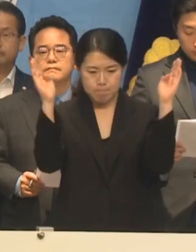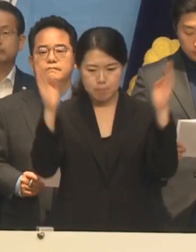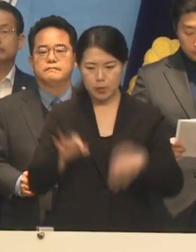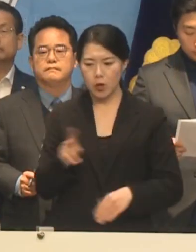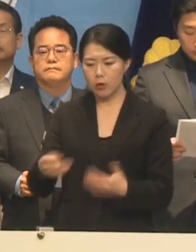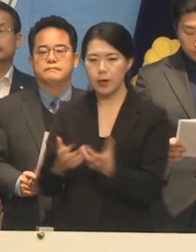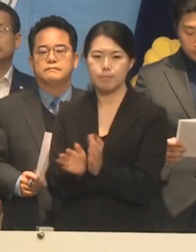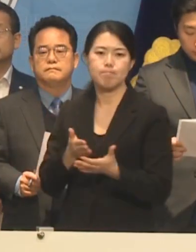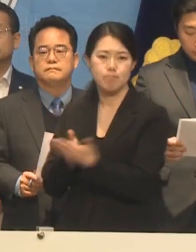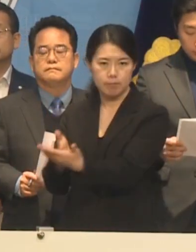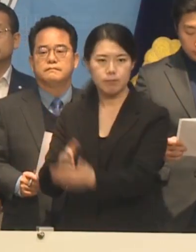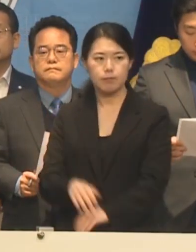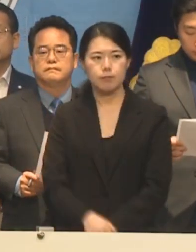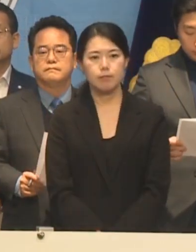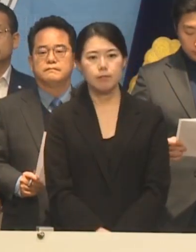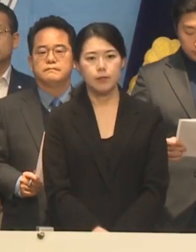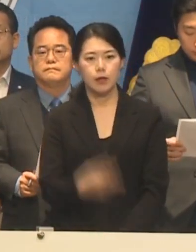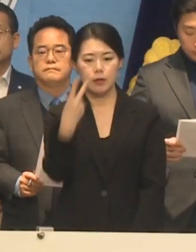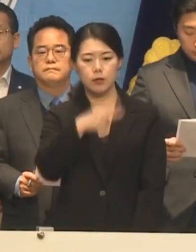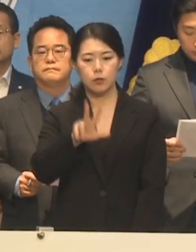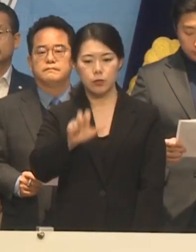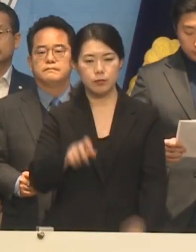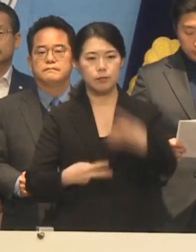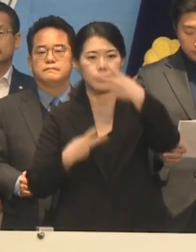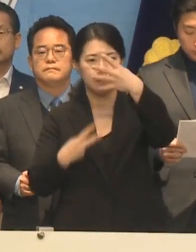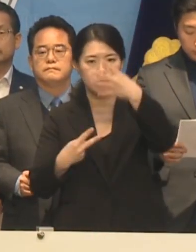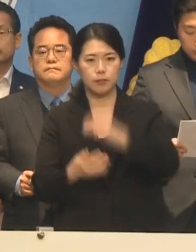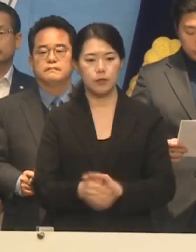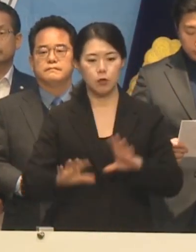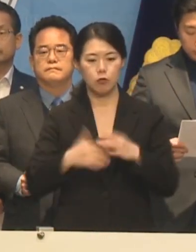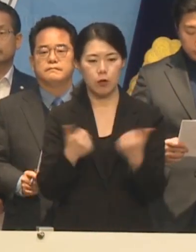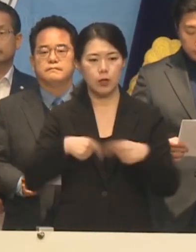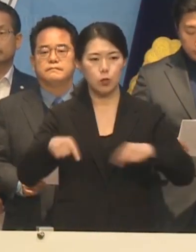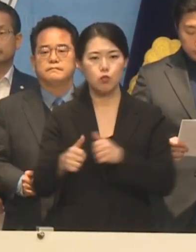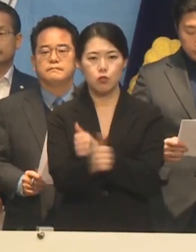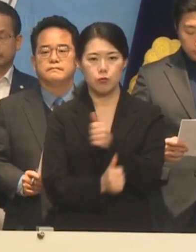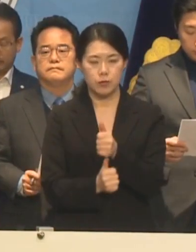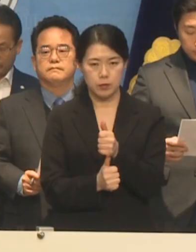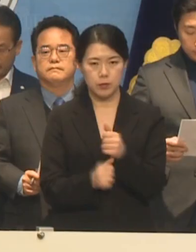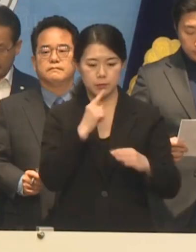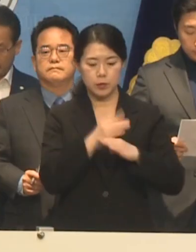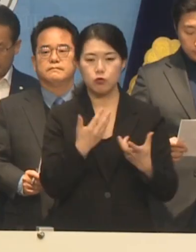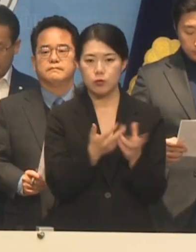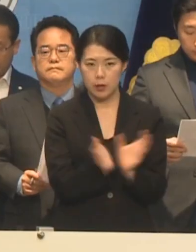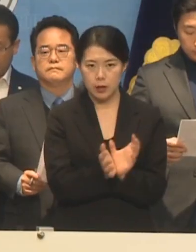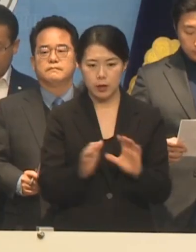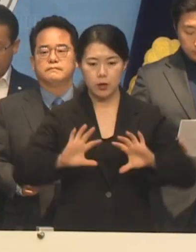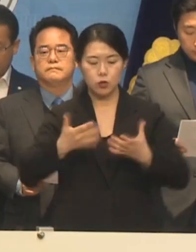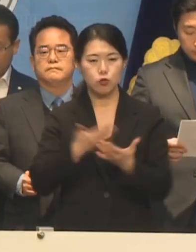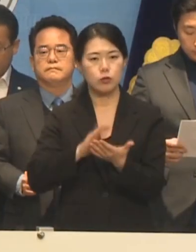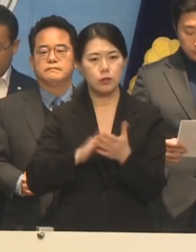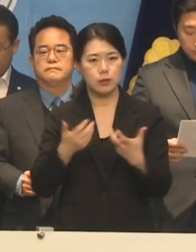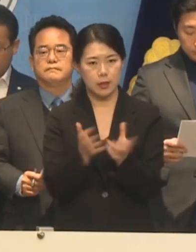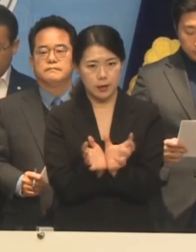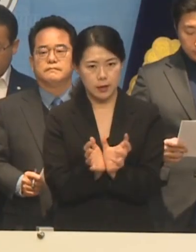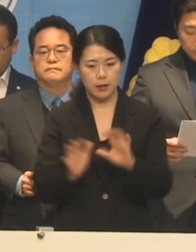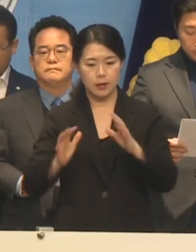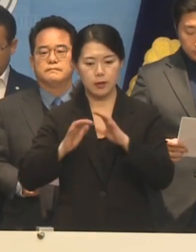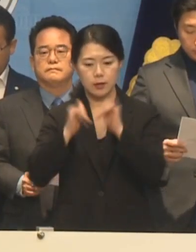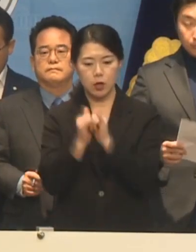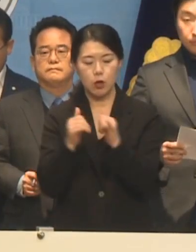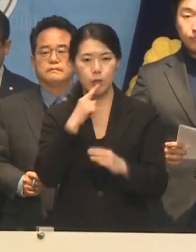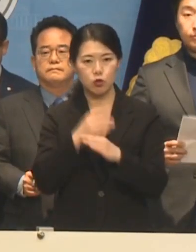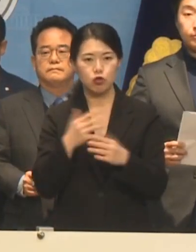여당에 촉구한다. 2025년 4월 2일 국회 정무위원회 더불어민주당, 조국혁신당,